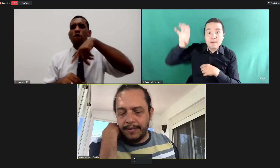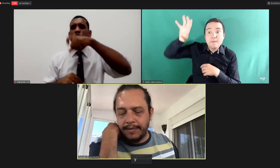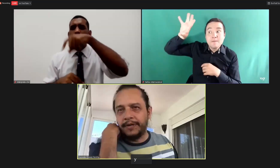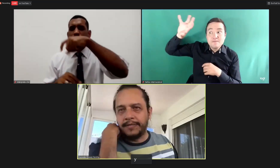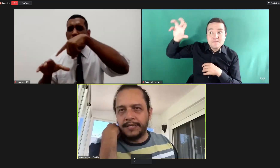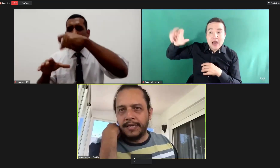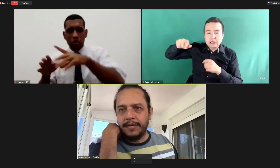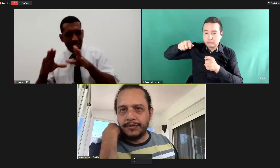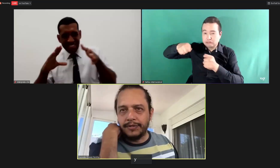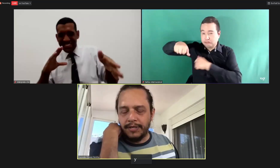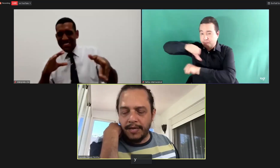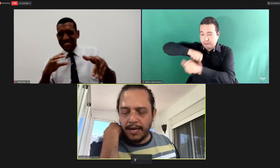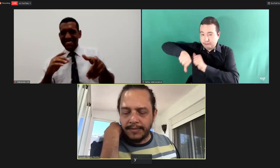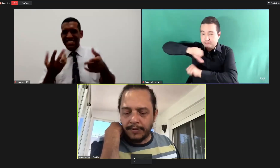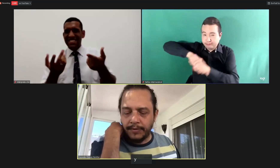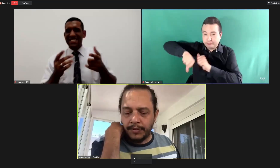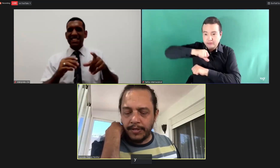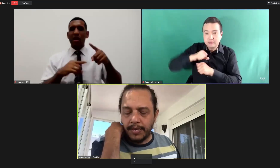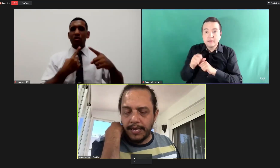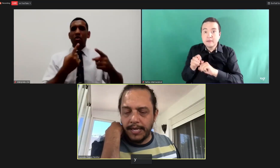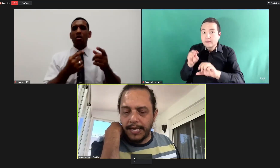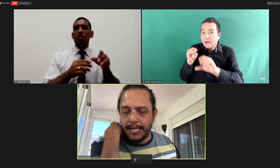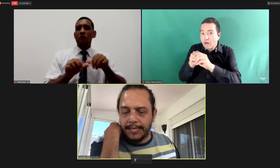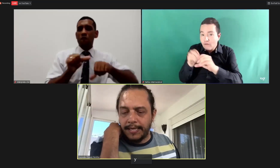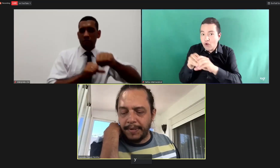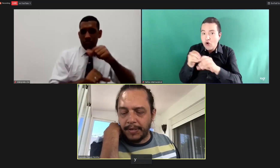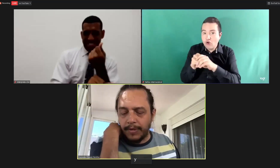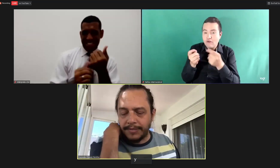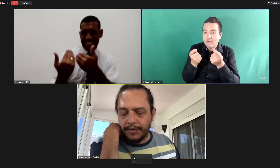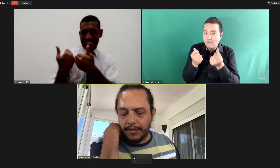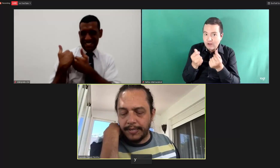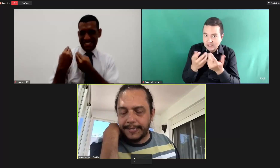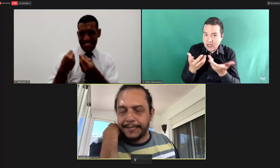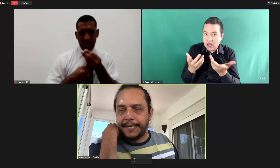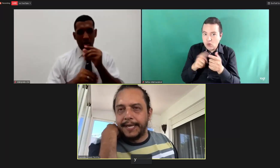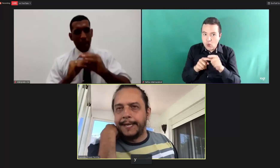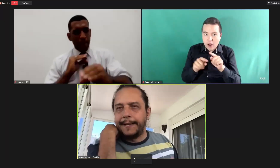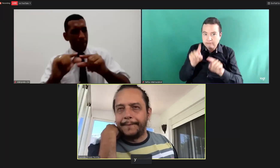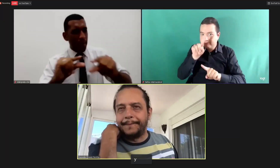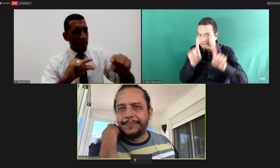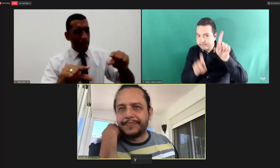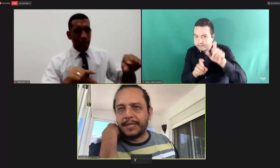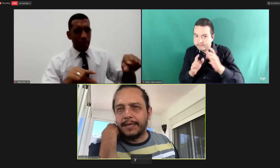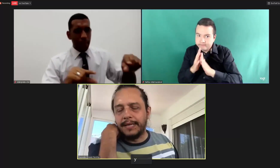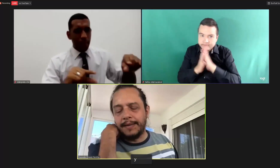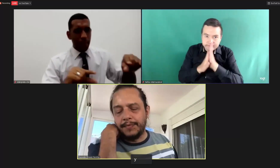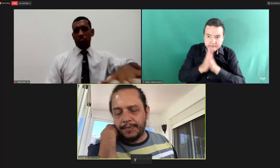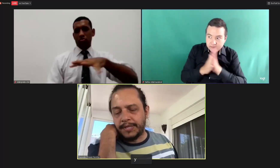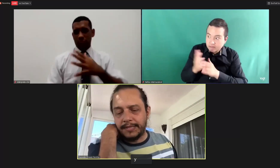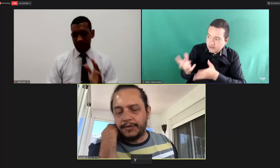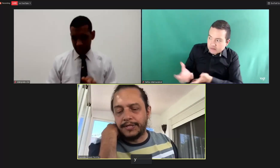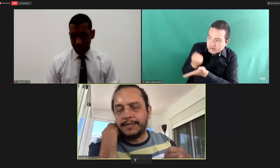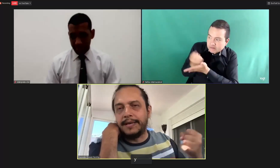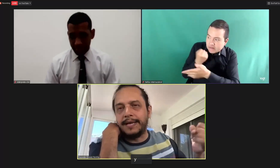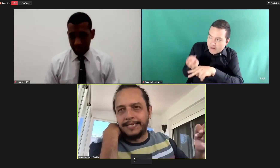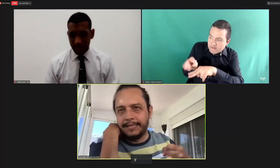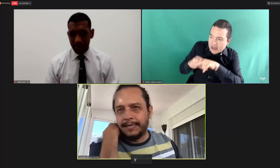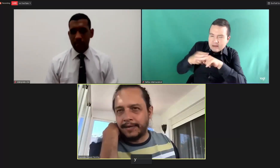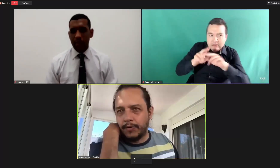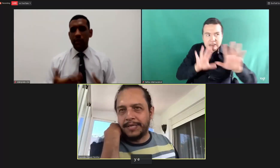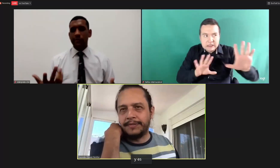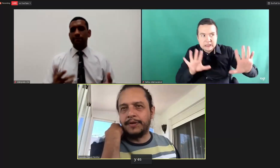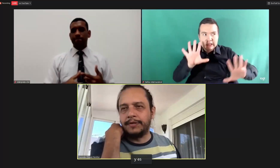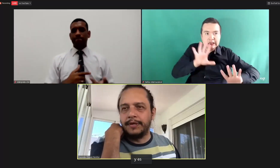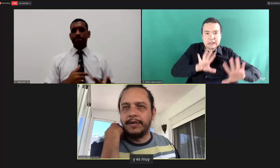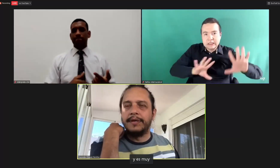a los circuitos financieros y a circuitos de especulación. Es muy importante entonces hacer